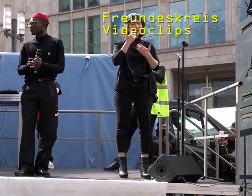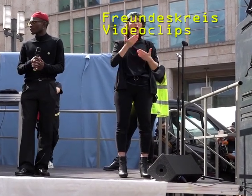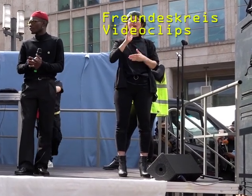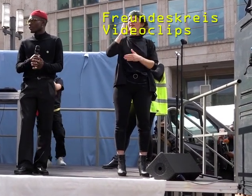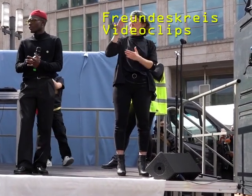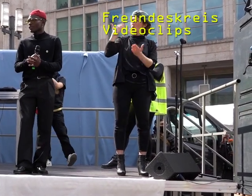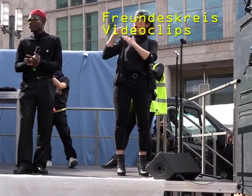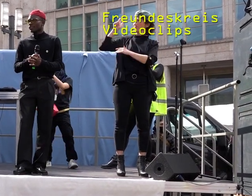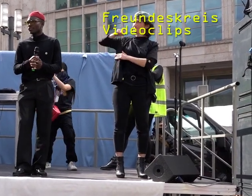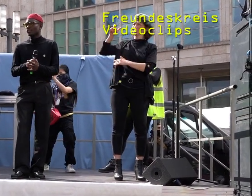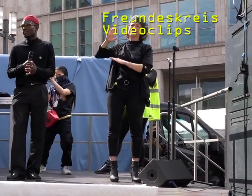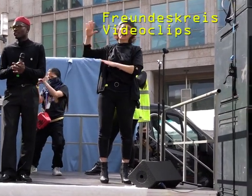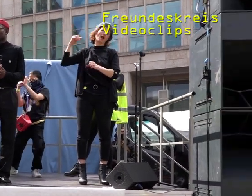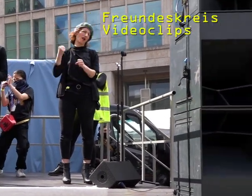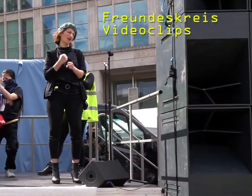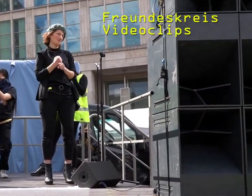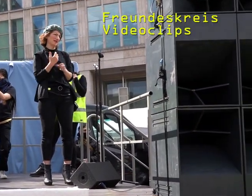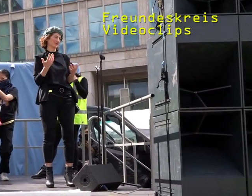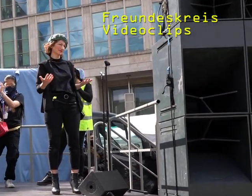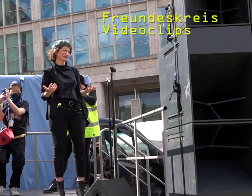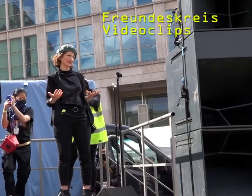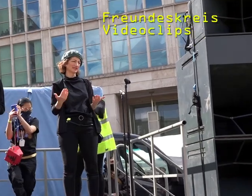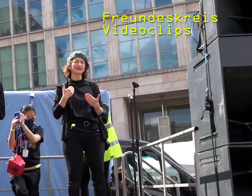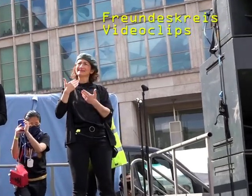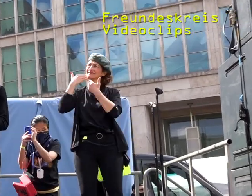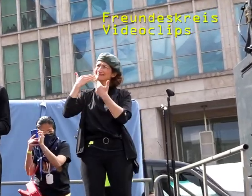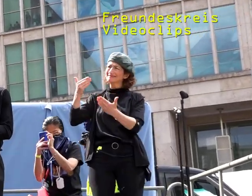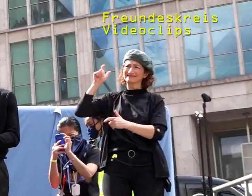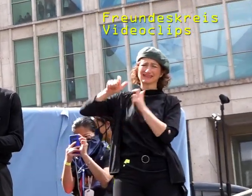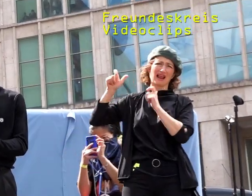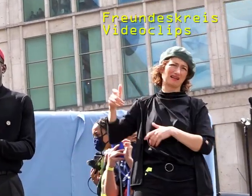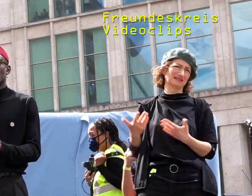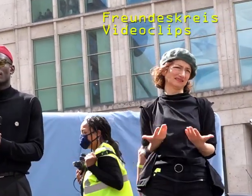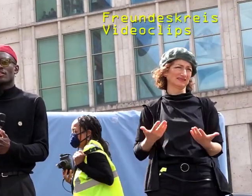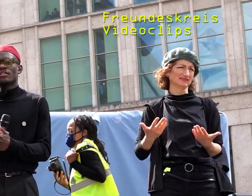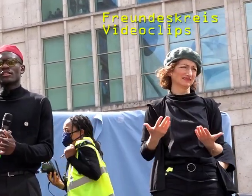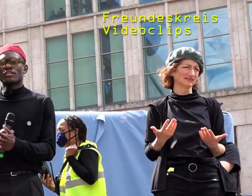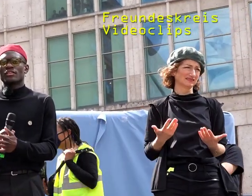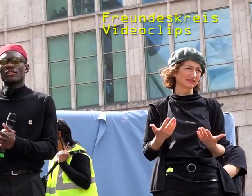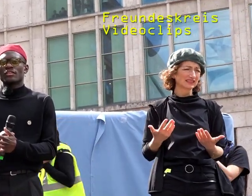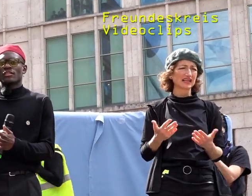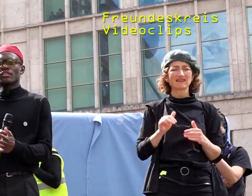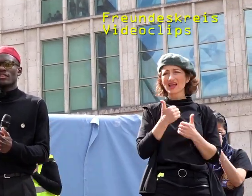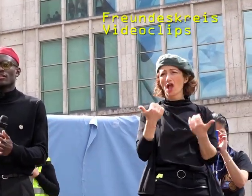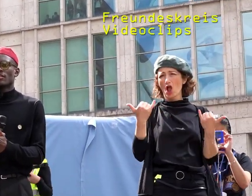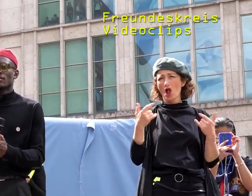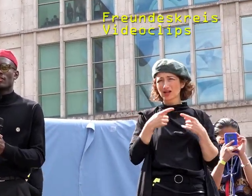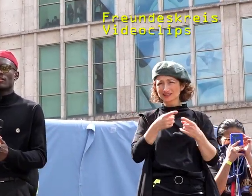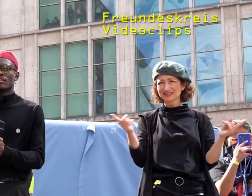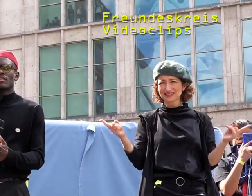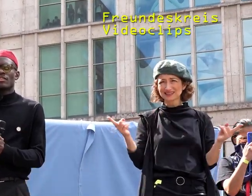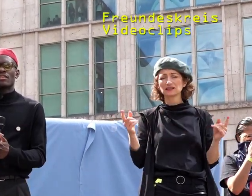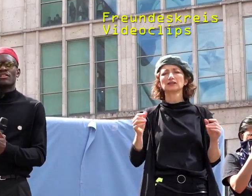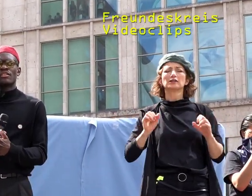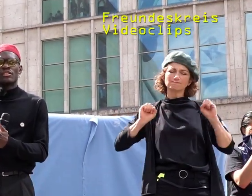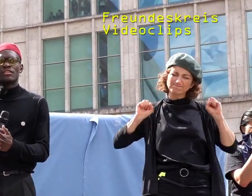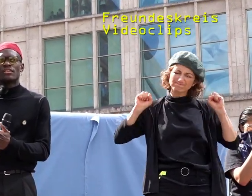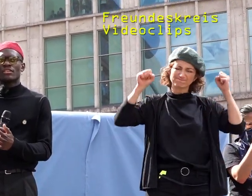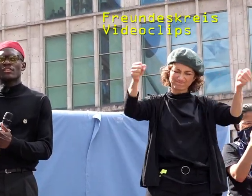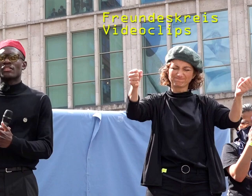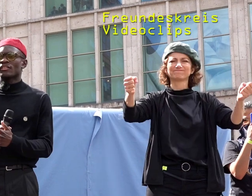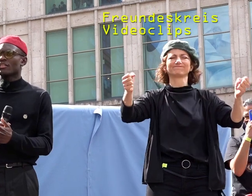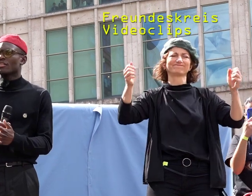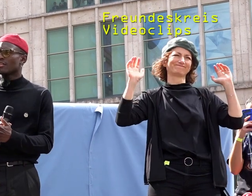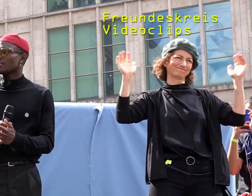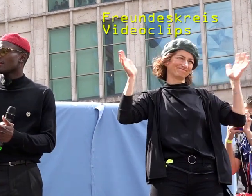Wir haben euch alle so viel zu verdanken. All diejenigen, die heute hier diesen Event auf die Beine gestellt haben, Leute,